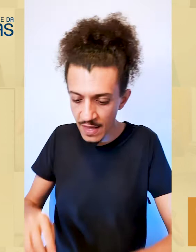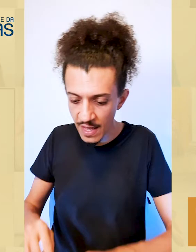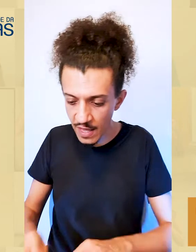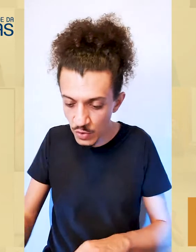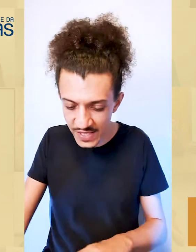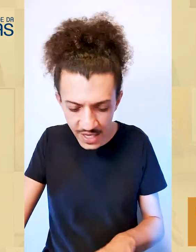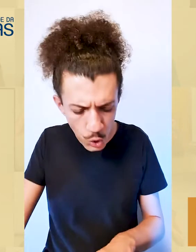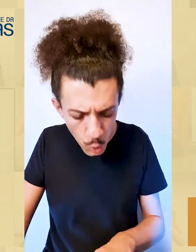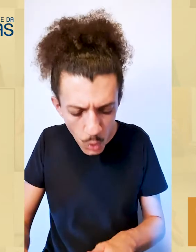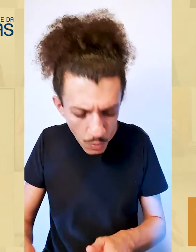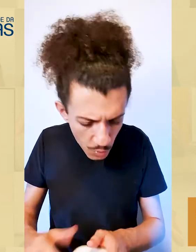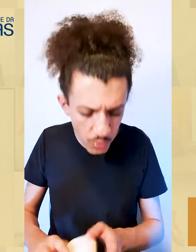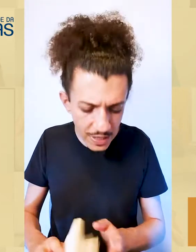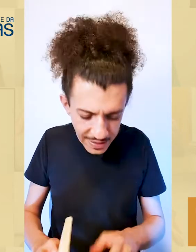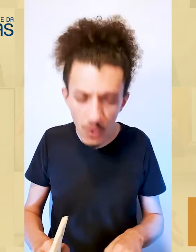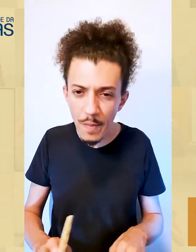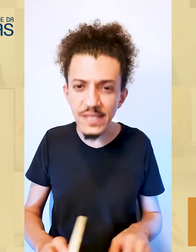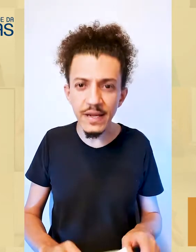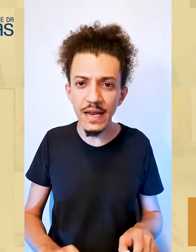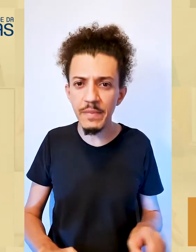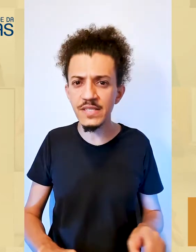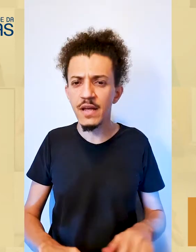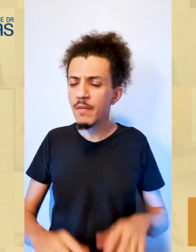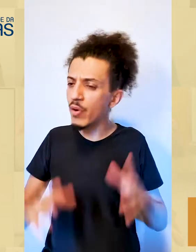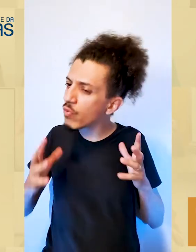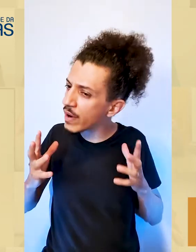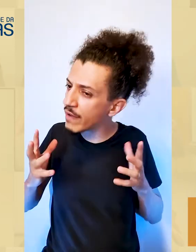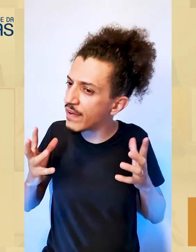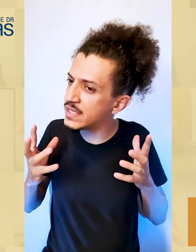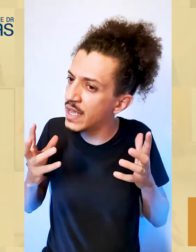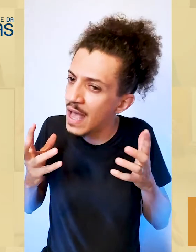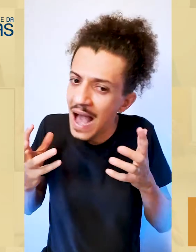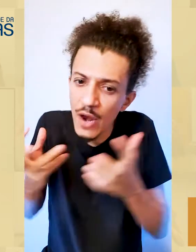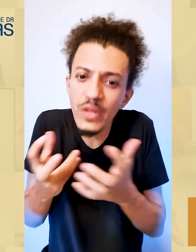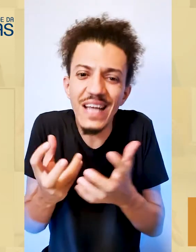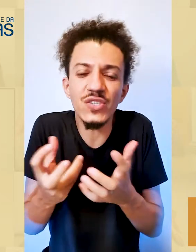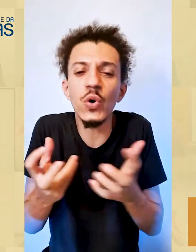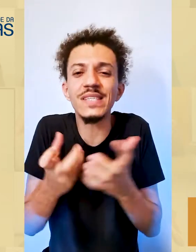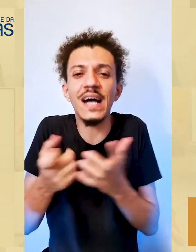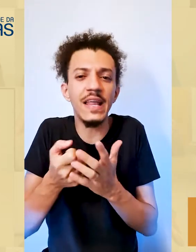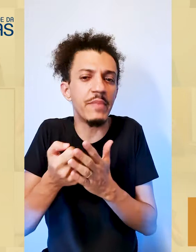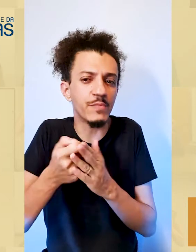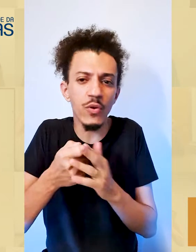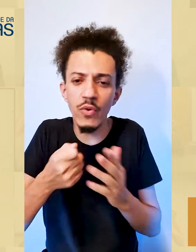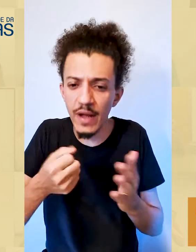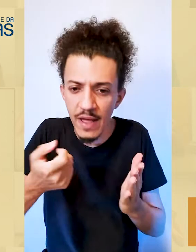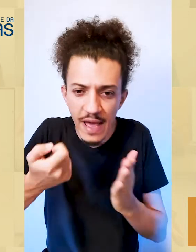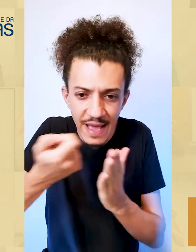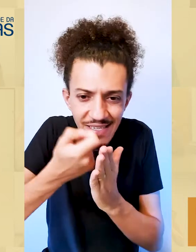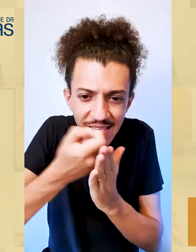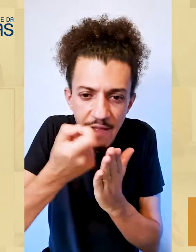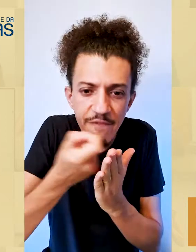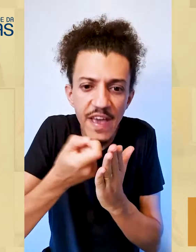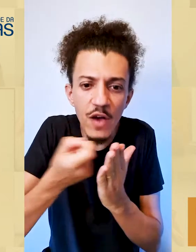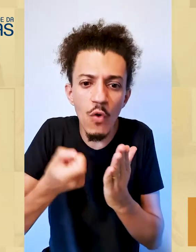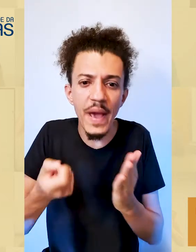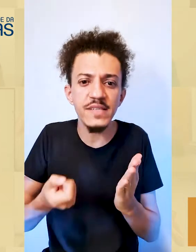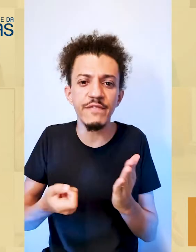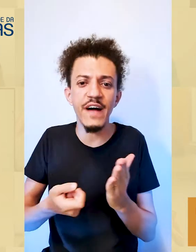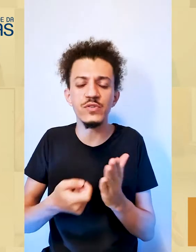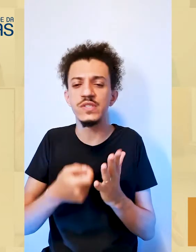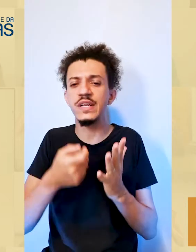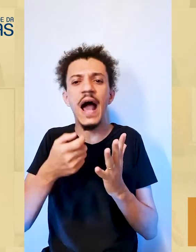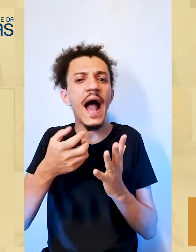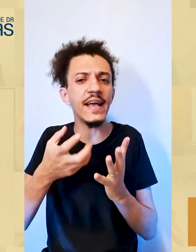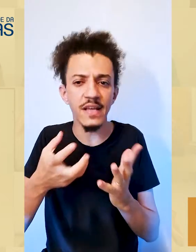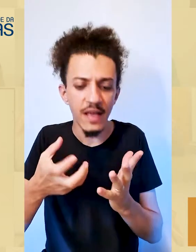Libras, eu sei que todo mundo que está começando na Libras procura fazer anotações da Libras, procura escrever como é que se